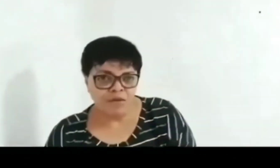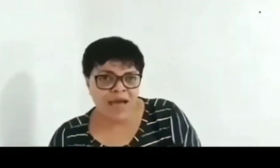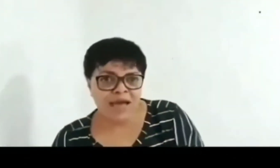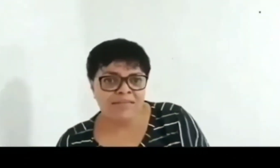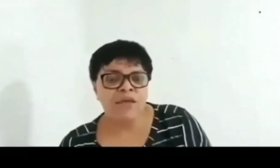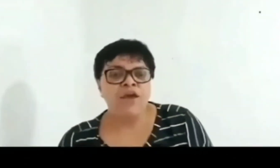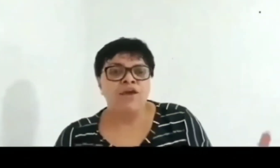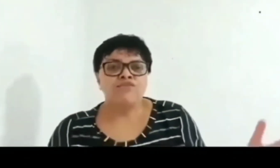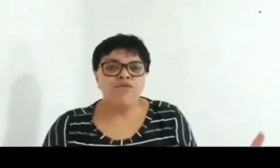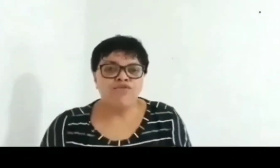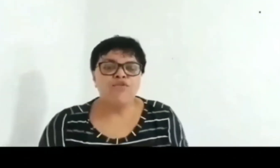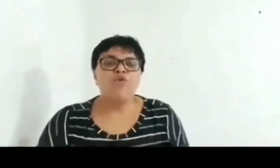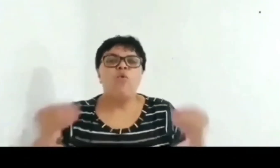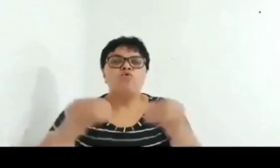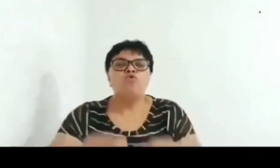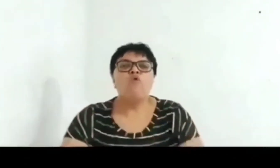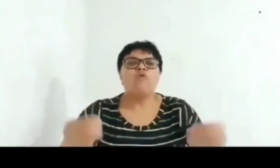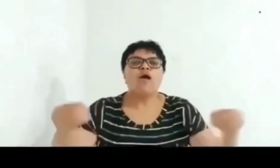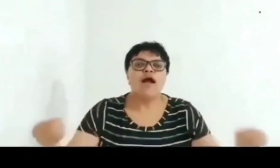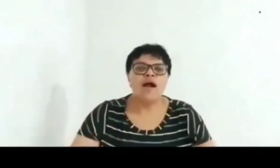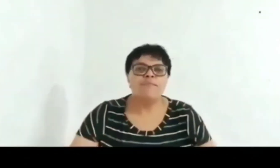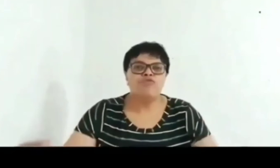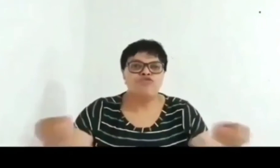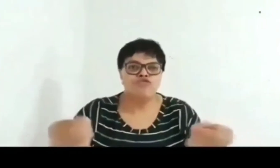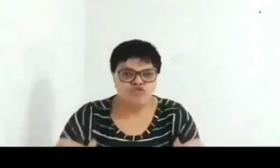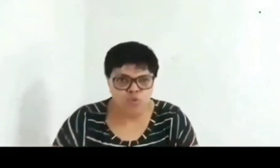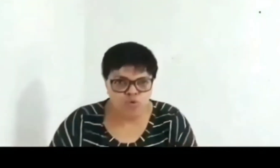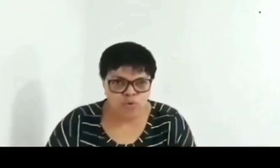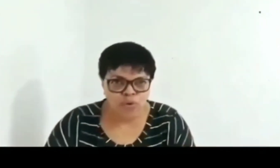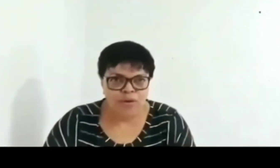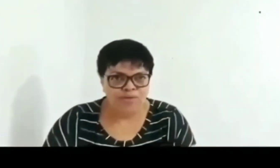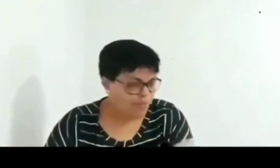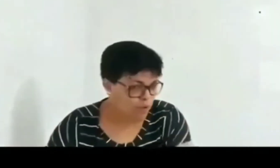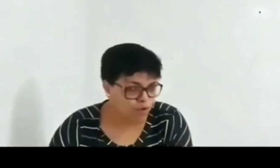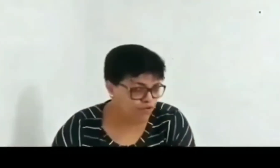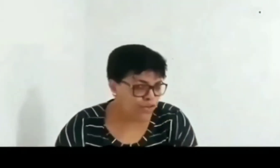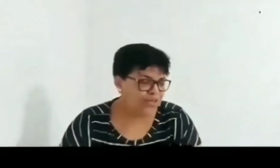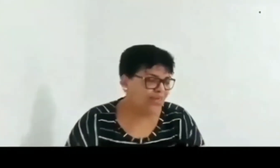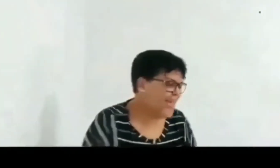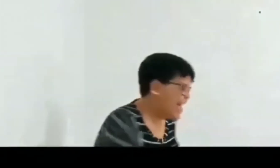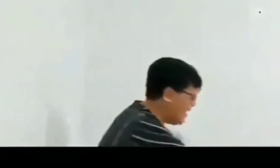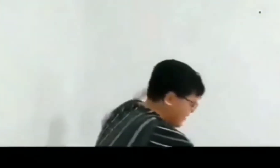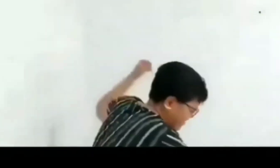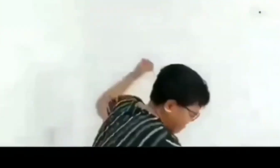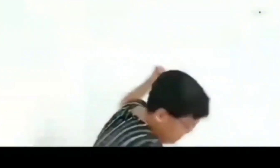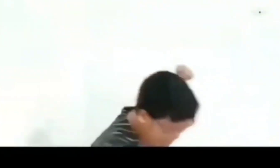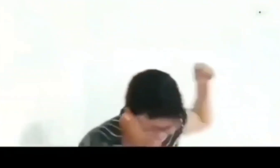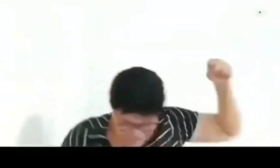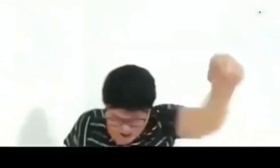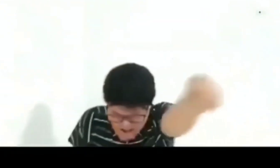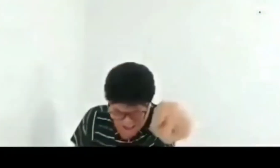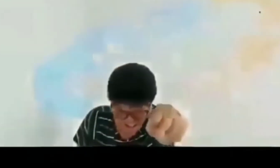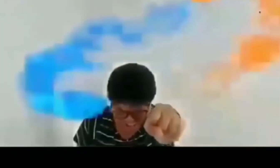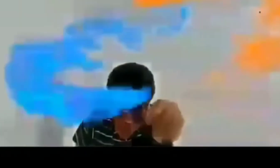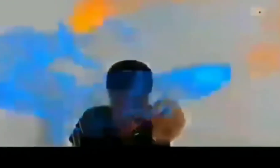tipos celulares, surgiu um novo campo de estudo da biologia, que é a citologia.